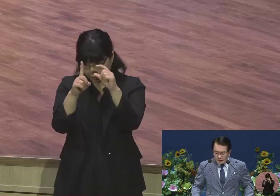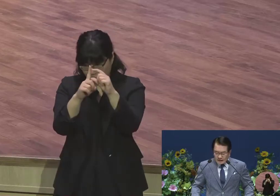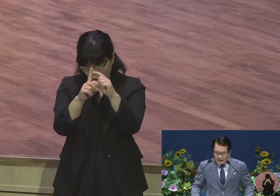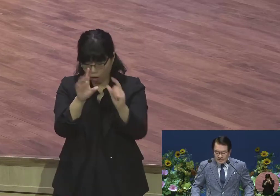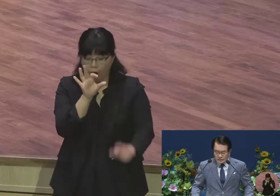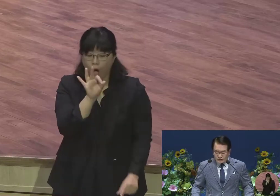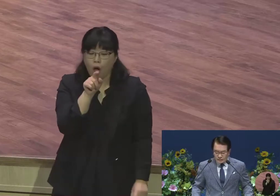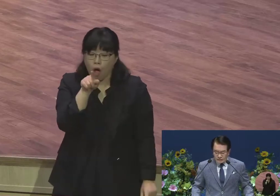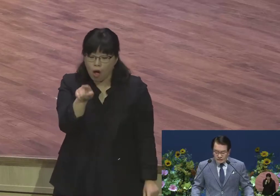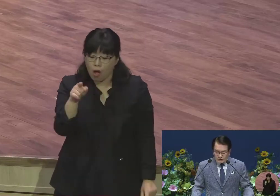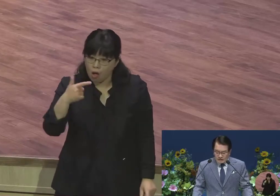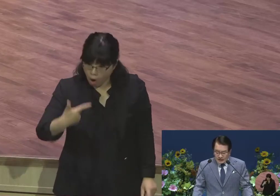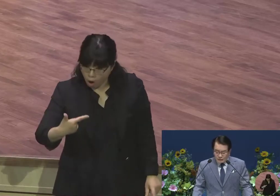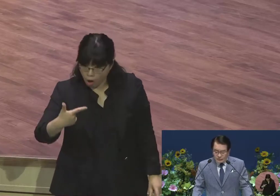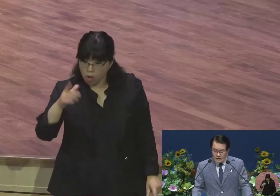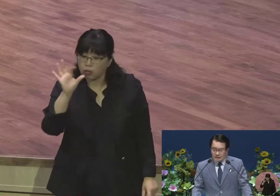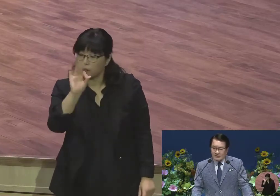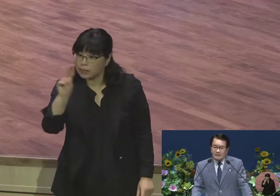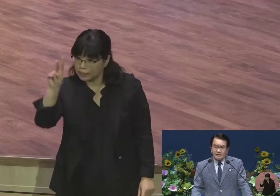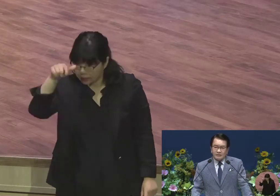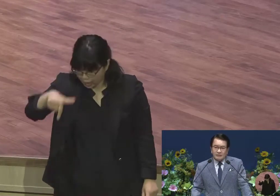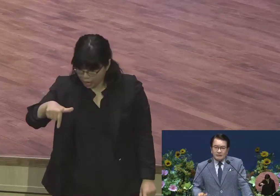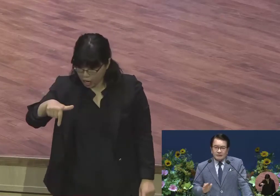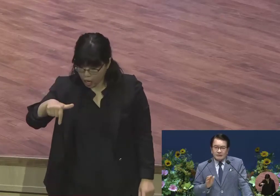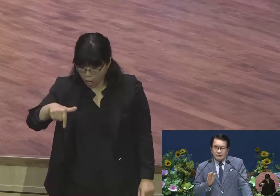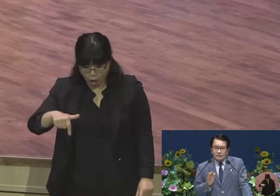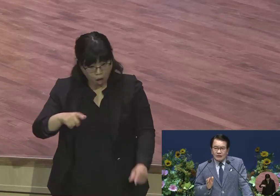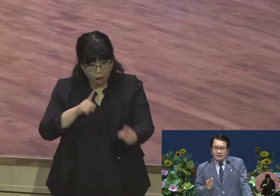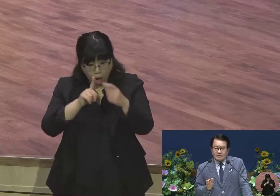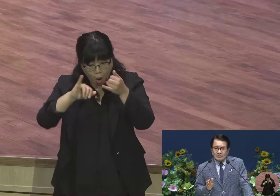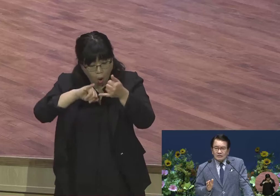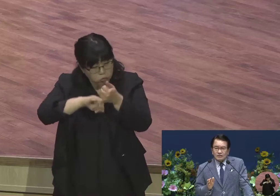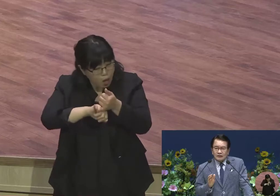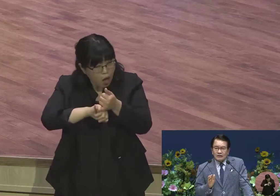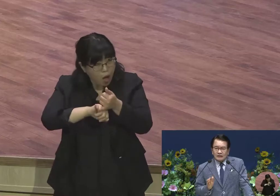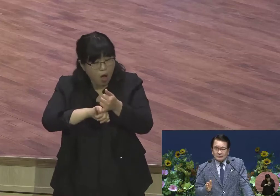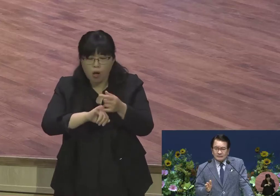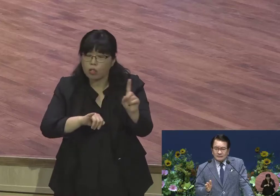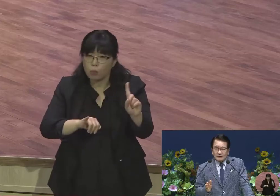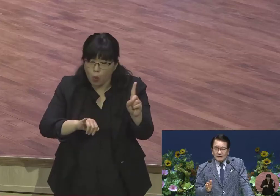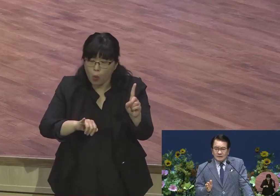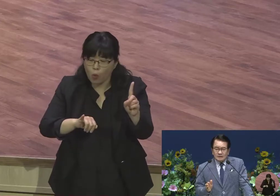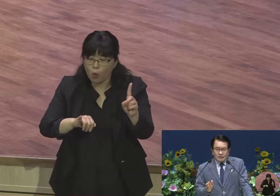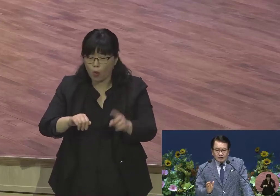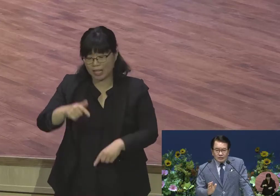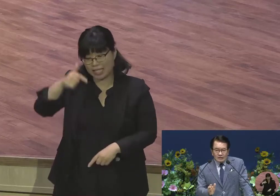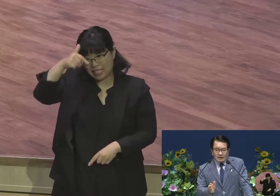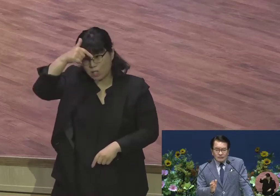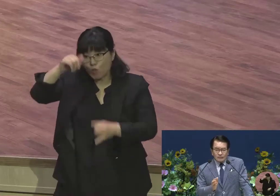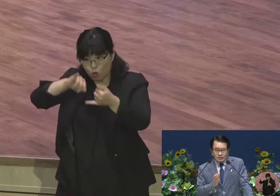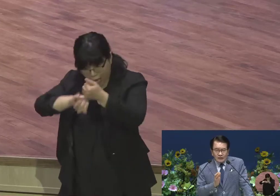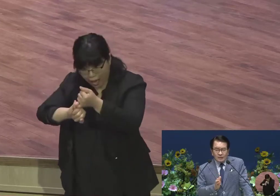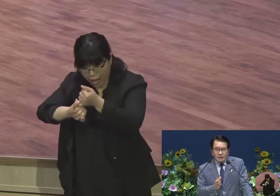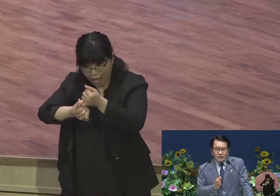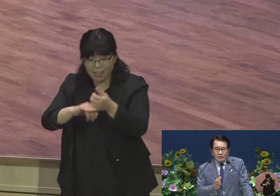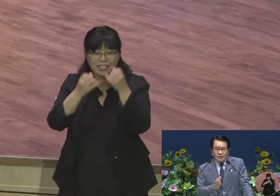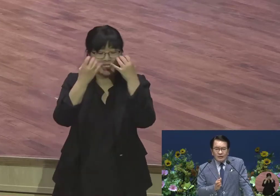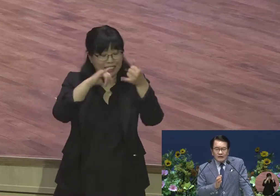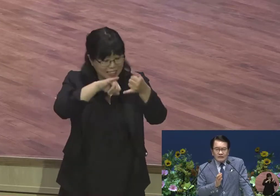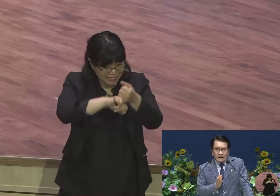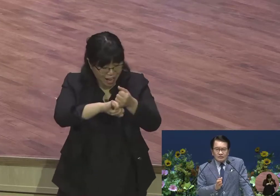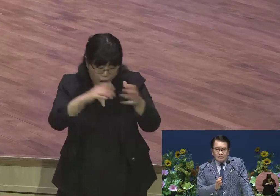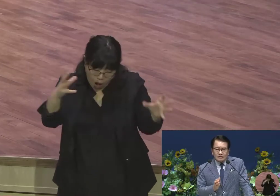하나님과의 약속. 그 약속이 어디 있어요? 신구약 성경 속에 다 있어요. 신구약 약속 구약